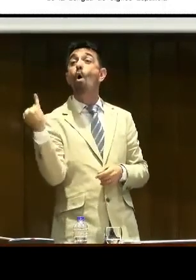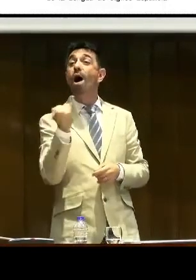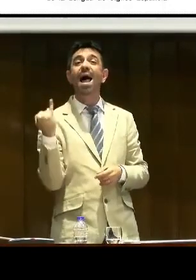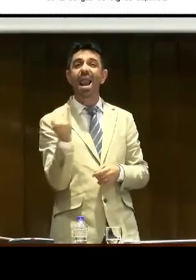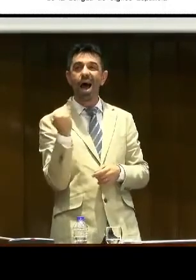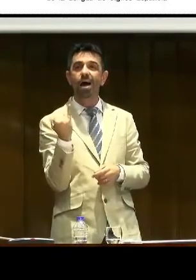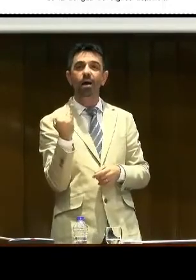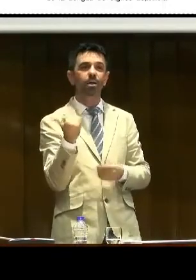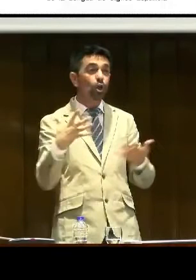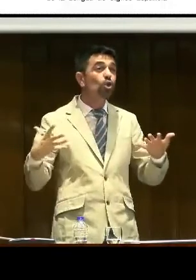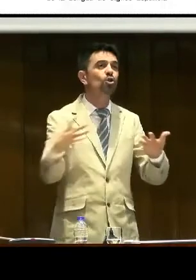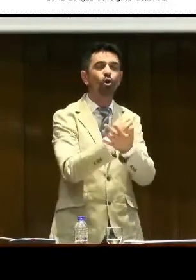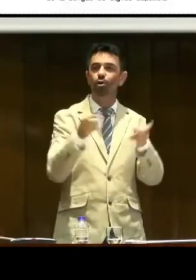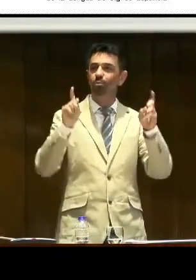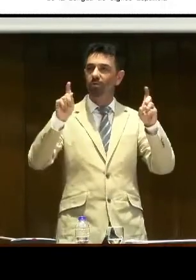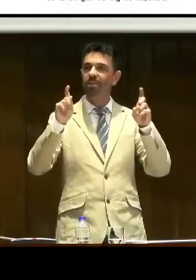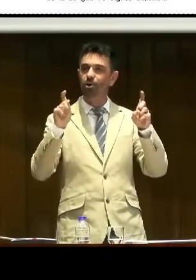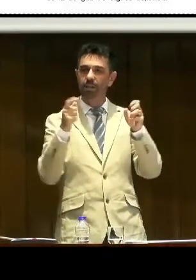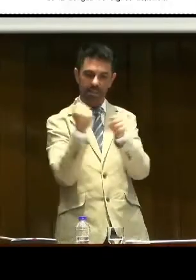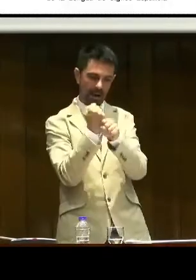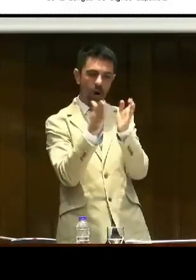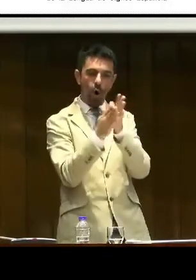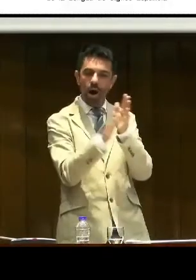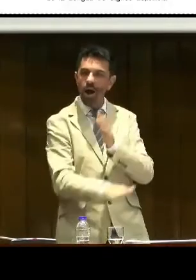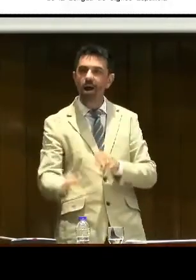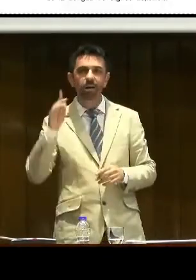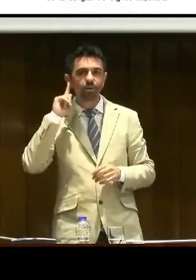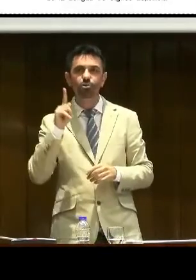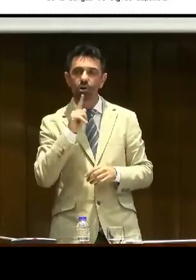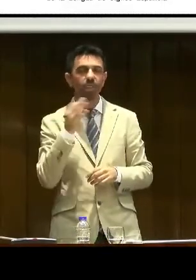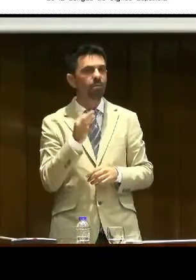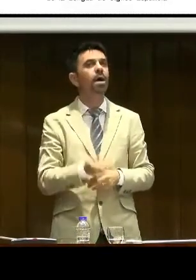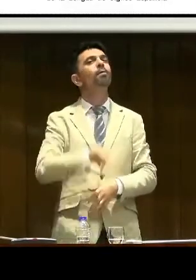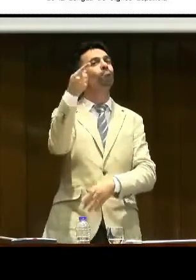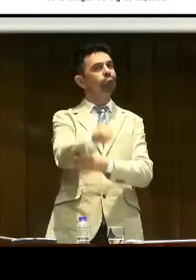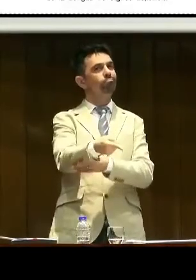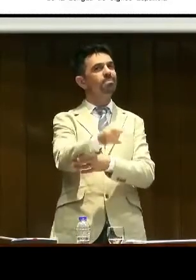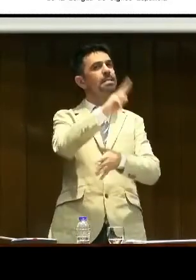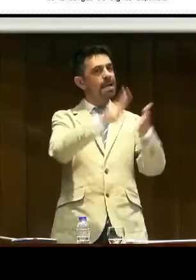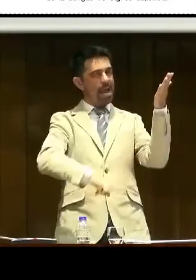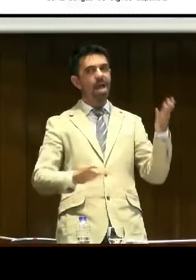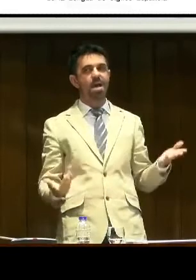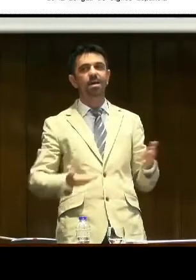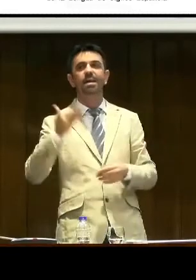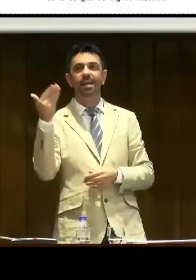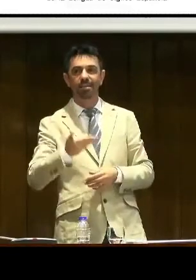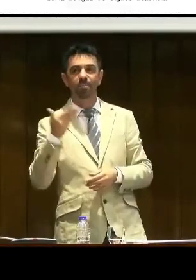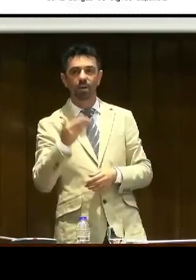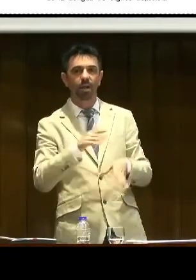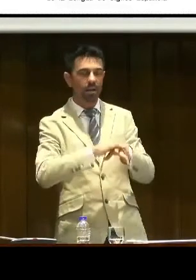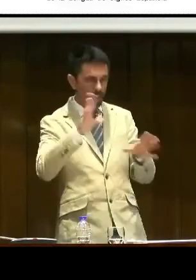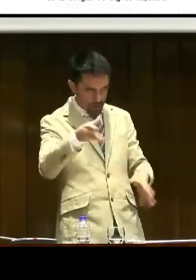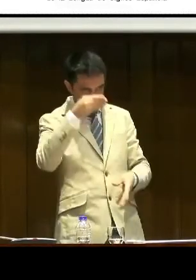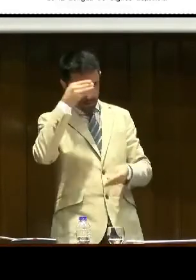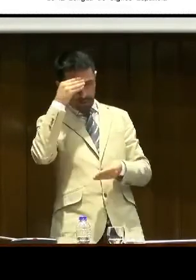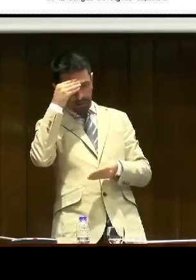y lo recomendable que es esta lectura, que debería ser obligatoria para cualquier instructor de estos